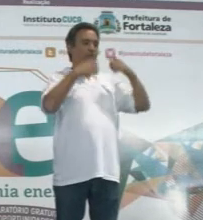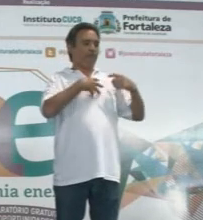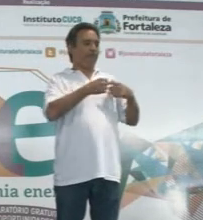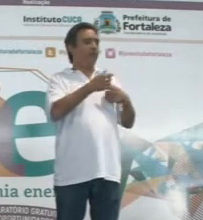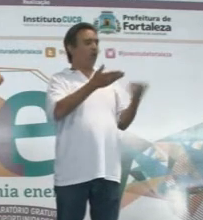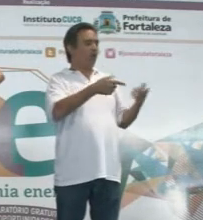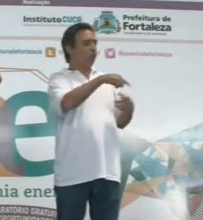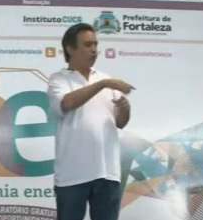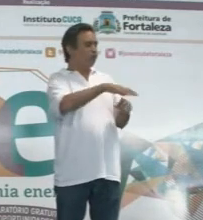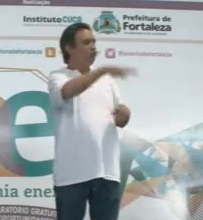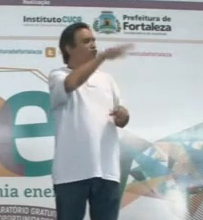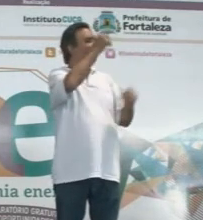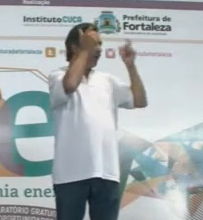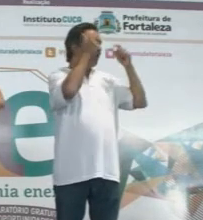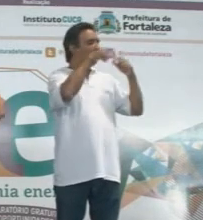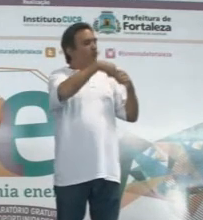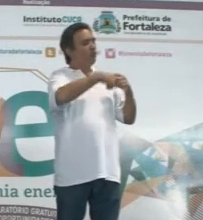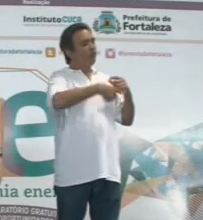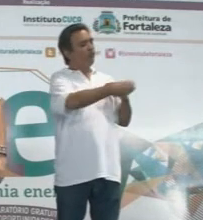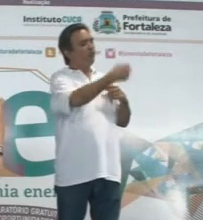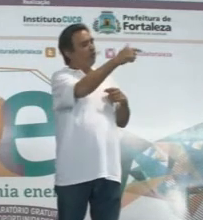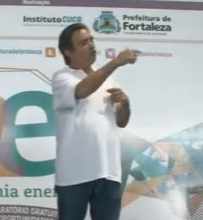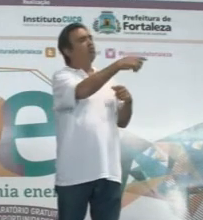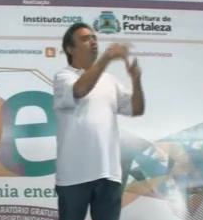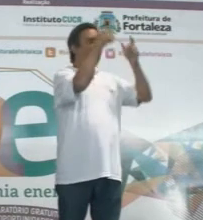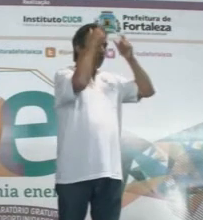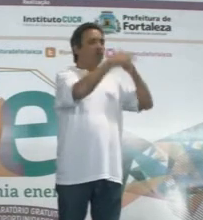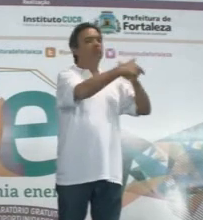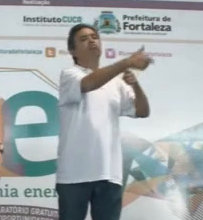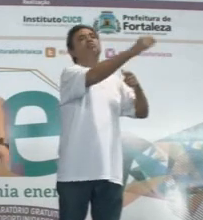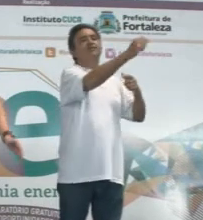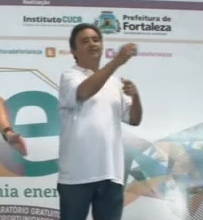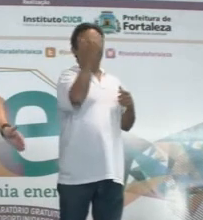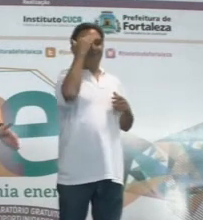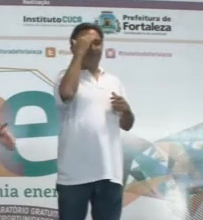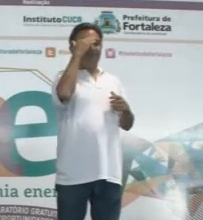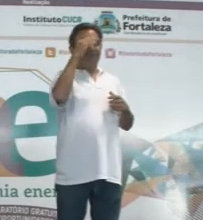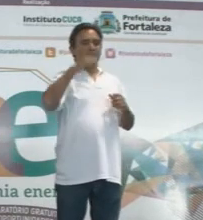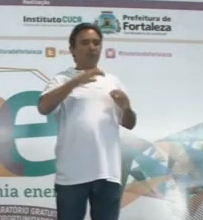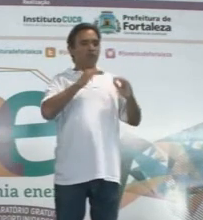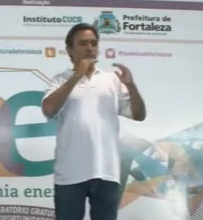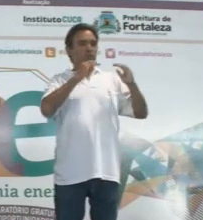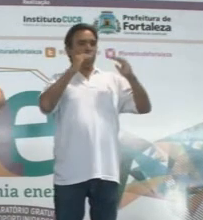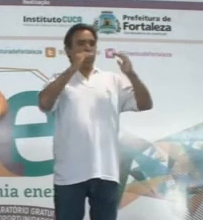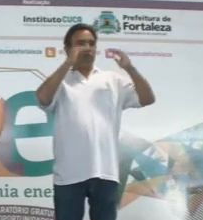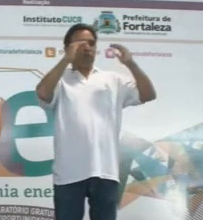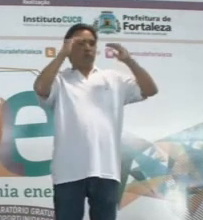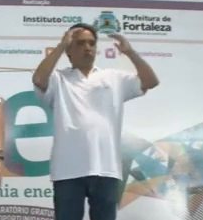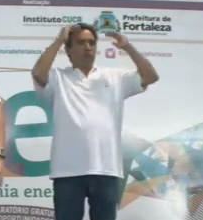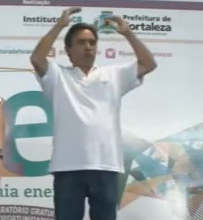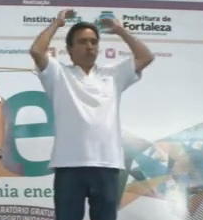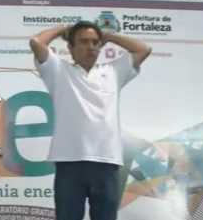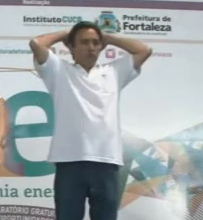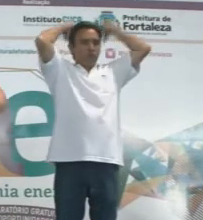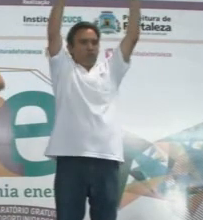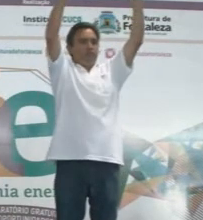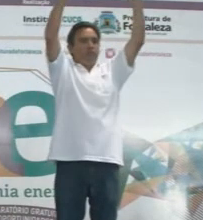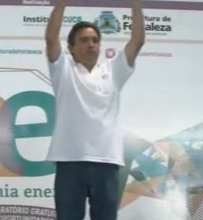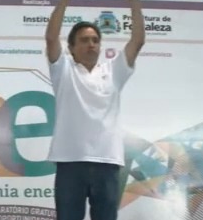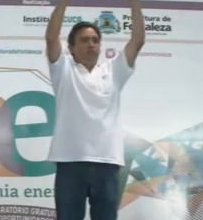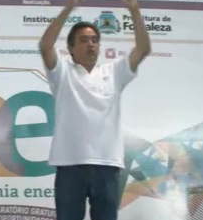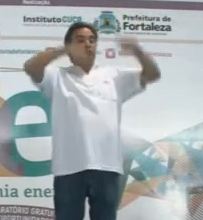família autoritária, ele ficou mais ou menos autoritário? Mais, porque faz 16 gerações que quem manda é a família dele. Então